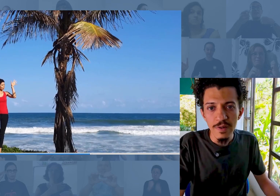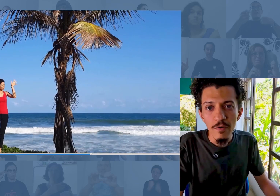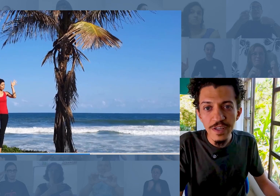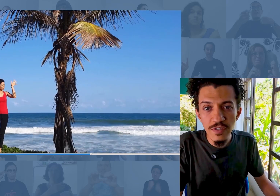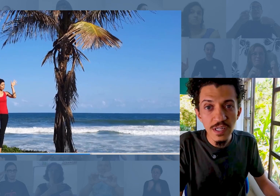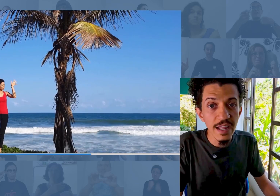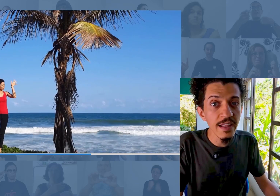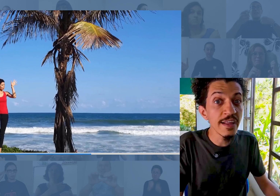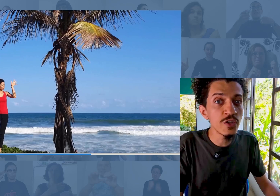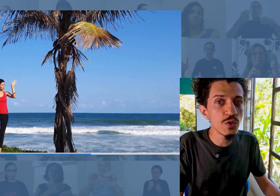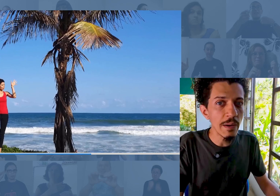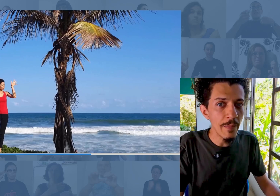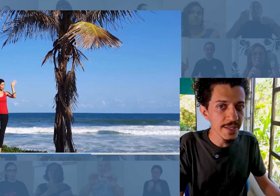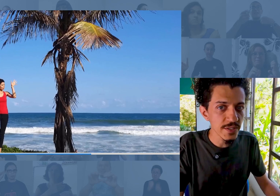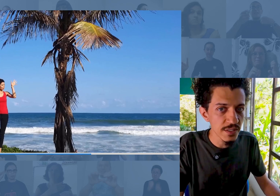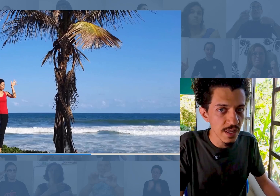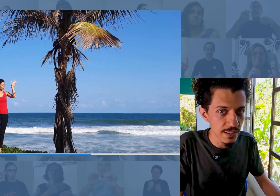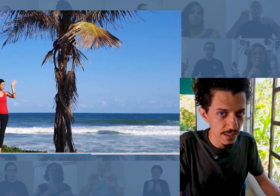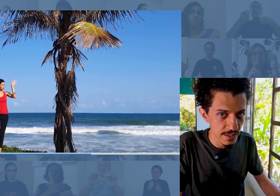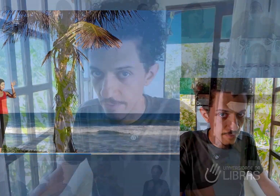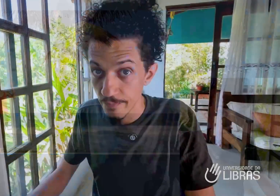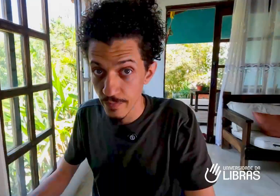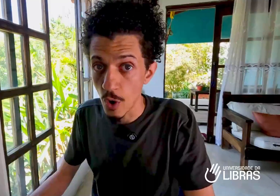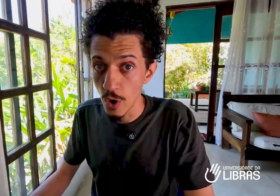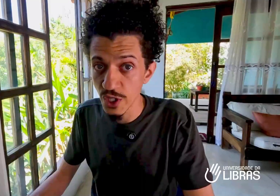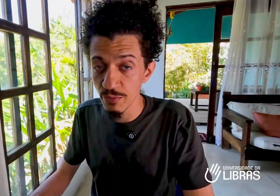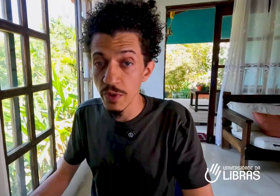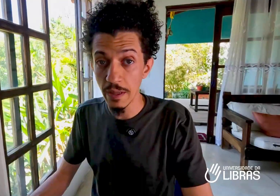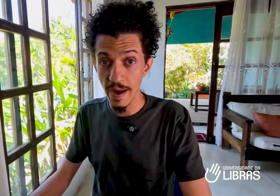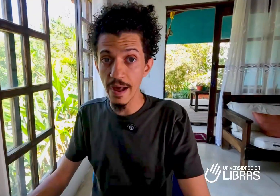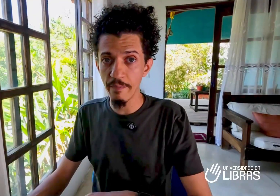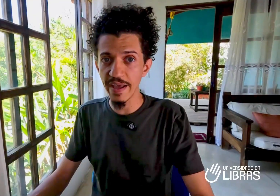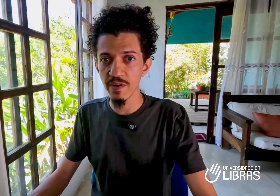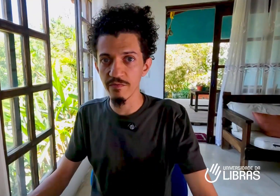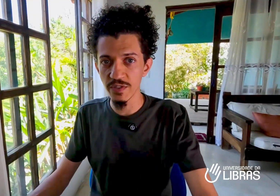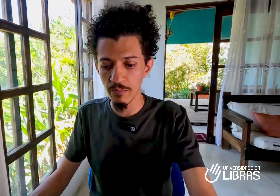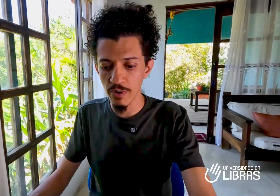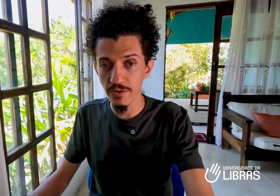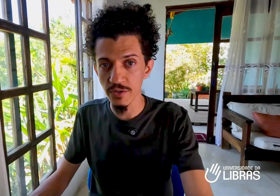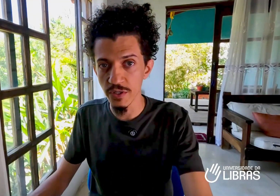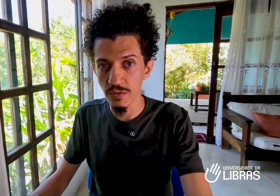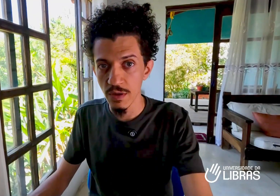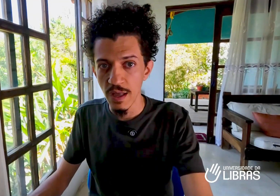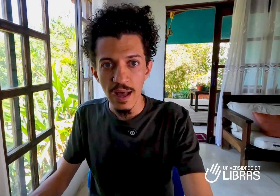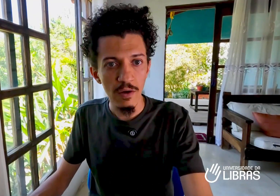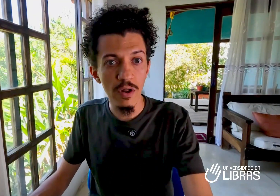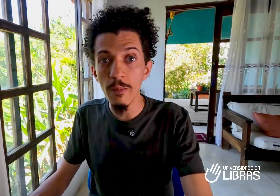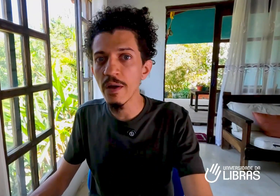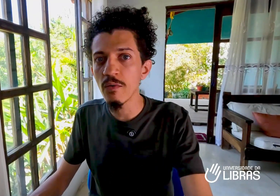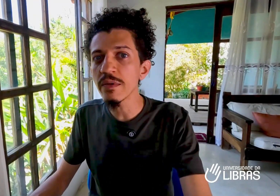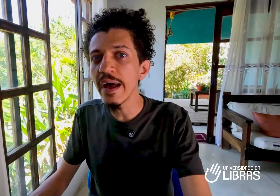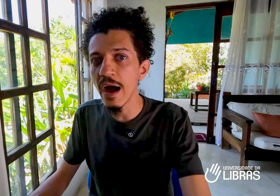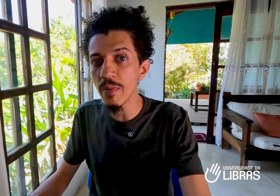Talvez você tenha entendido uma parte da sinalização. Ótimo e parabéns para você por causa disso. Agora uma pergunta real para